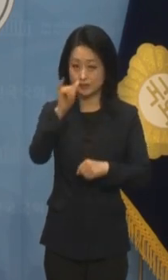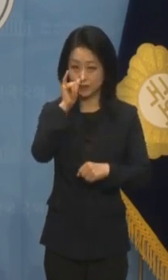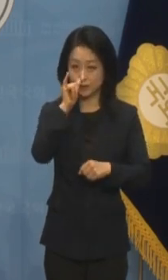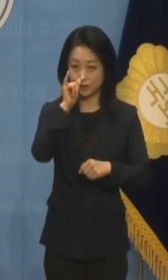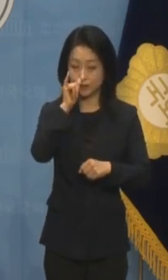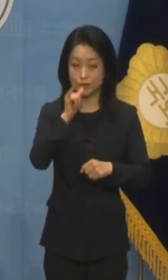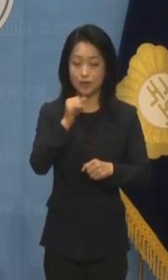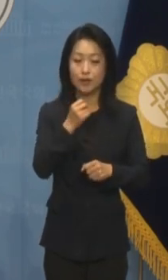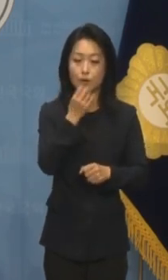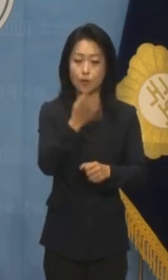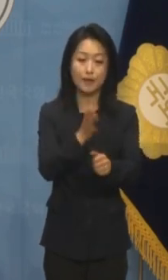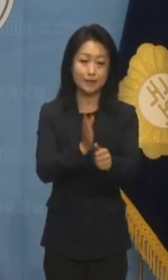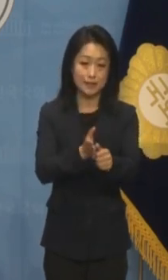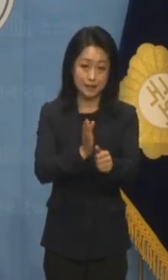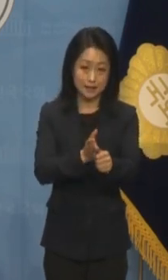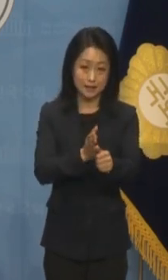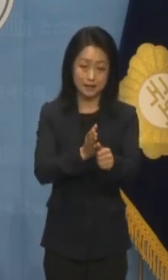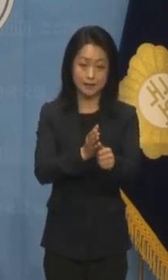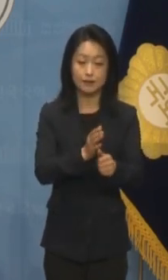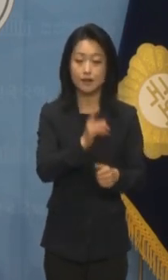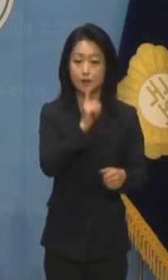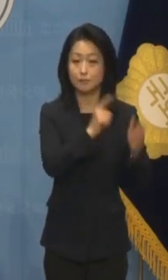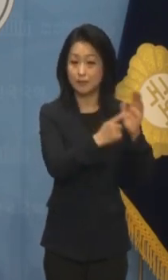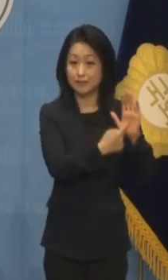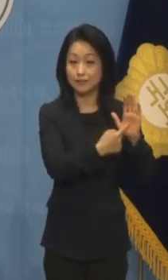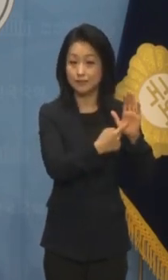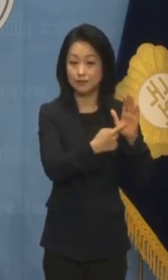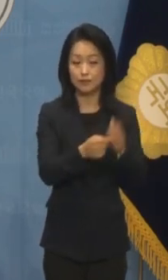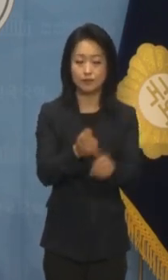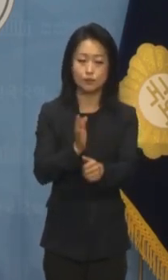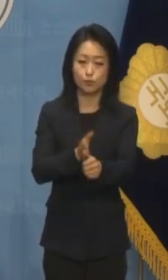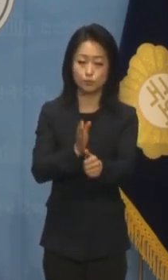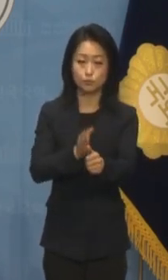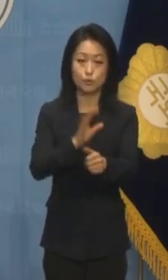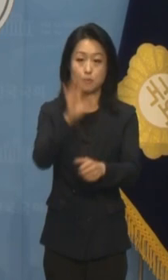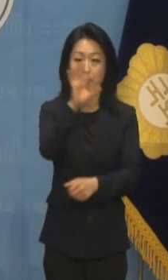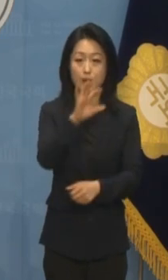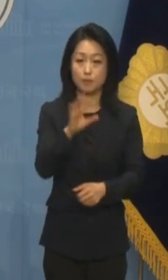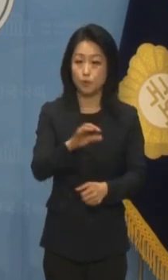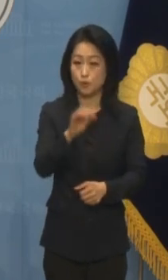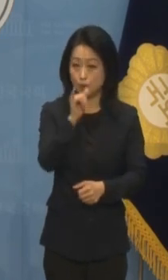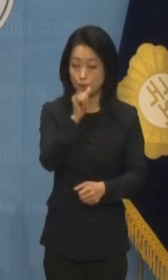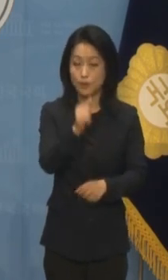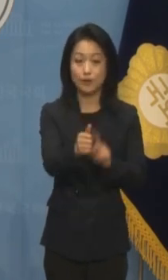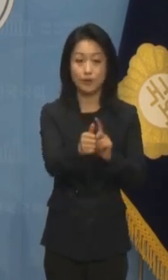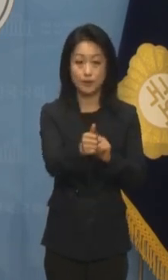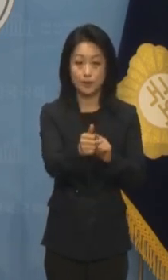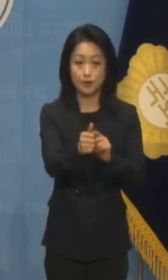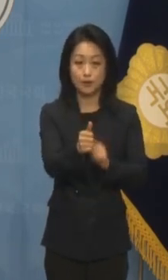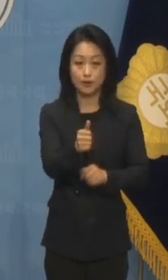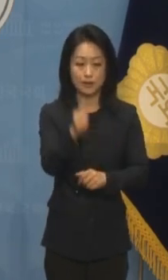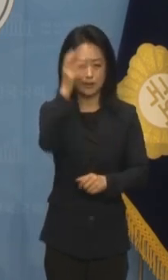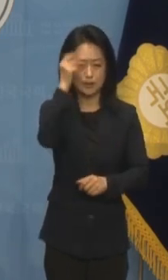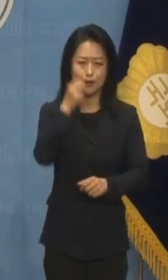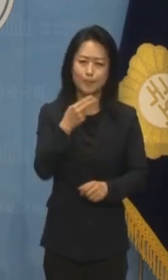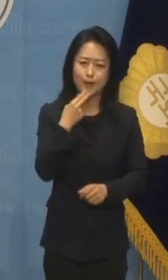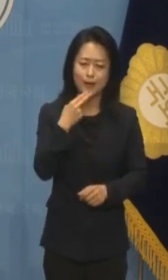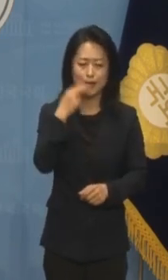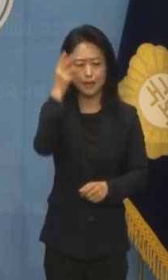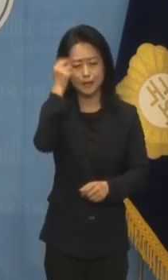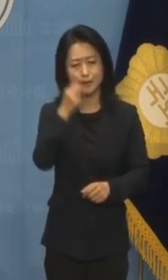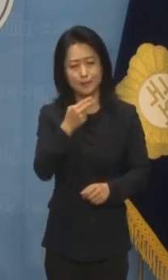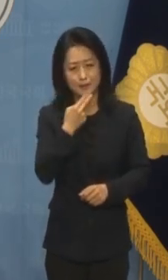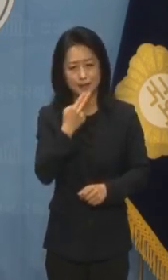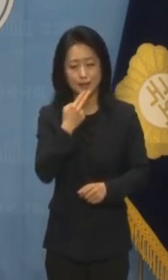취지로 진술을 해달라고 요구하는 내용이 담겨 있습니다. 반복적으로 요구를 했고요. 김모 씨는 기억이 나지 않는다라는 얘기를